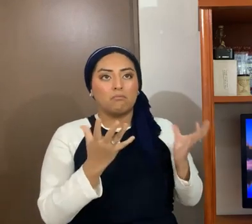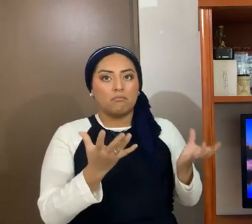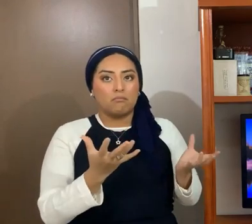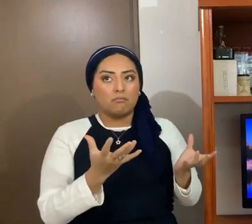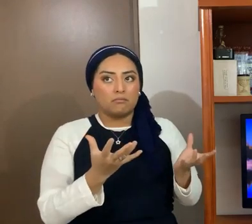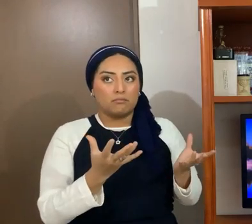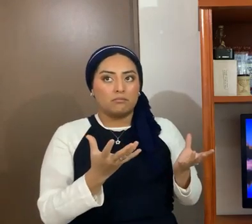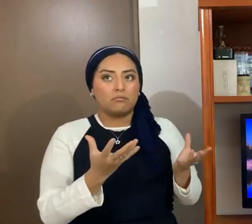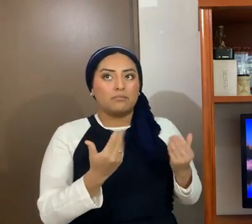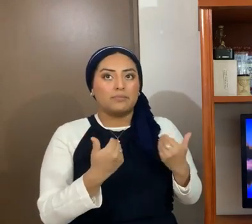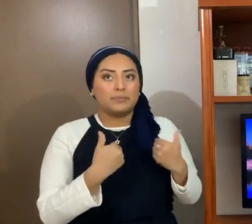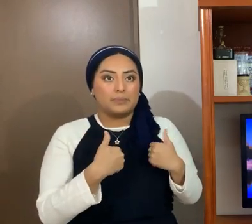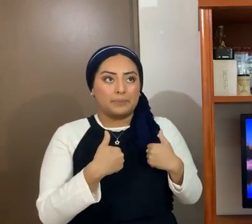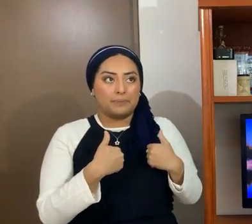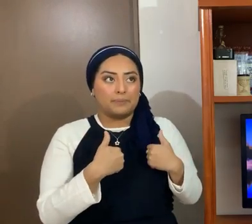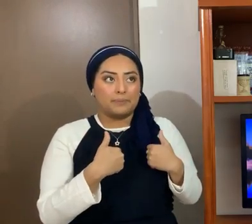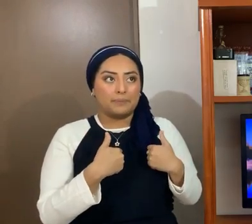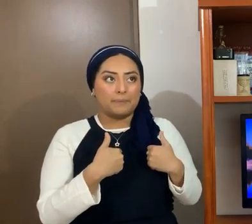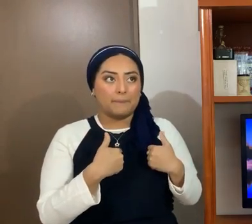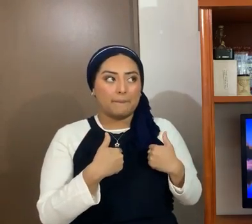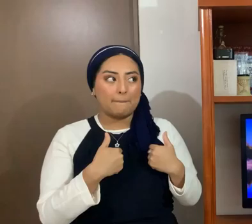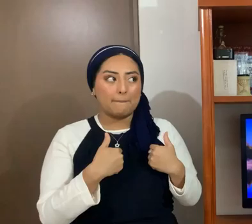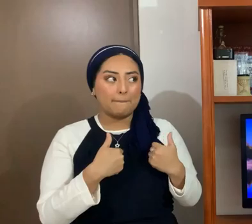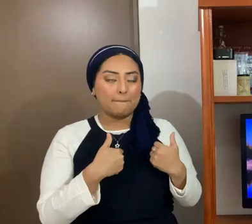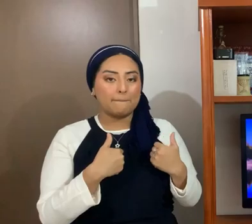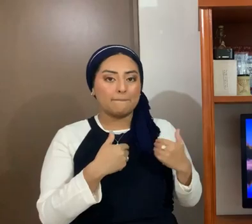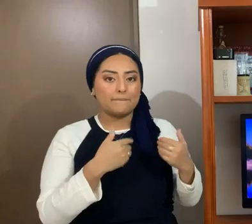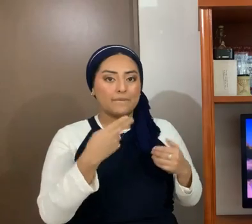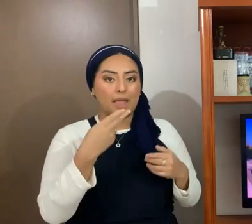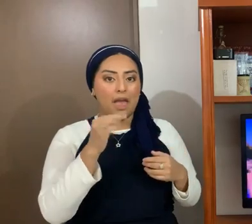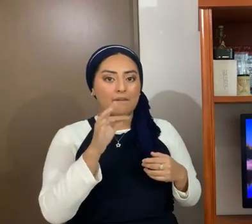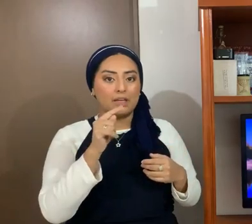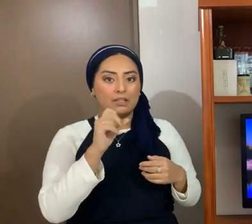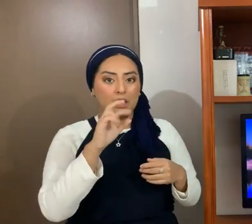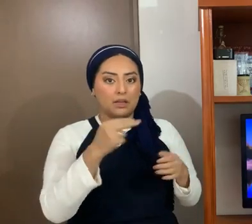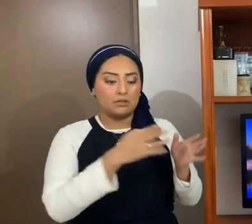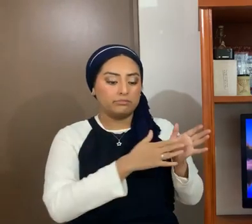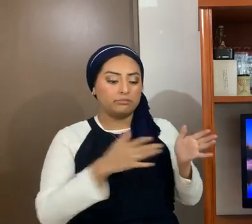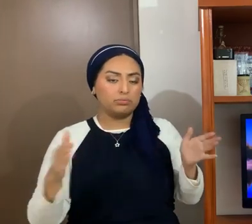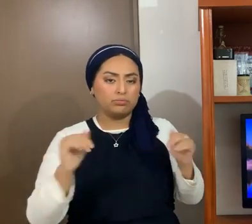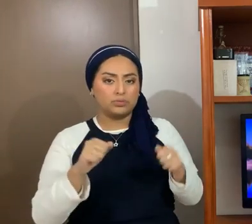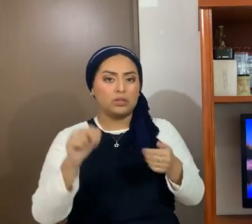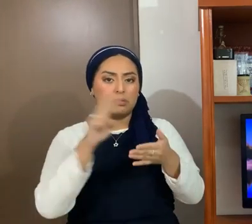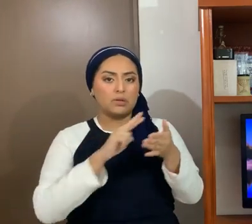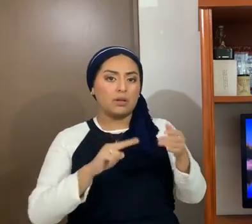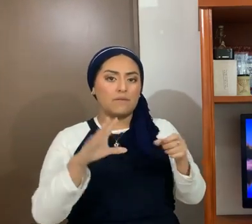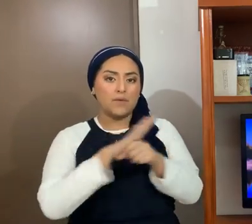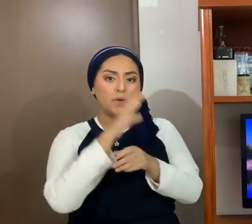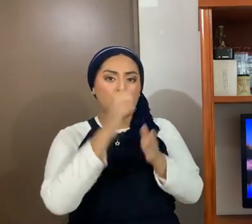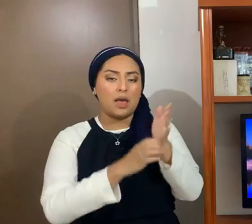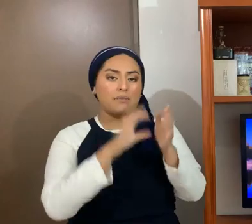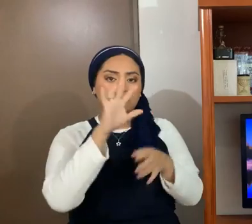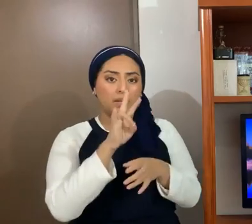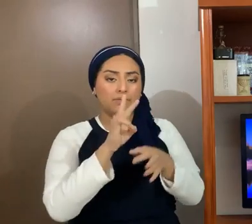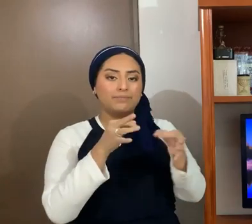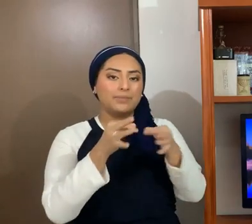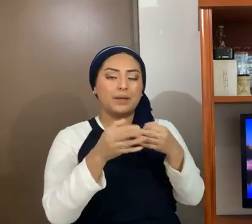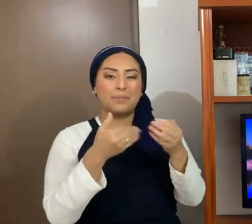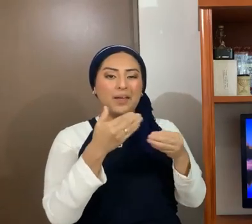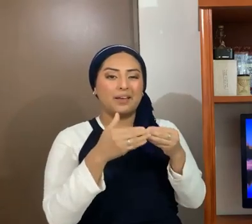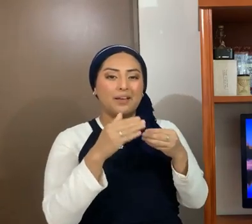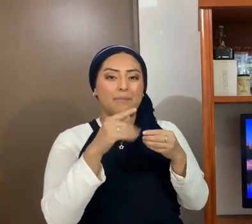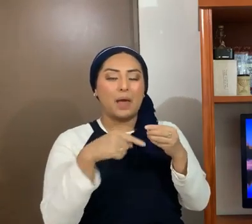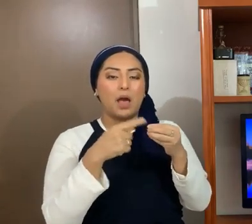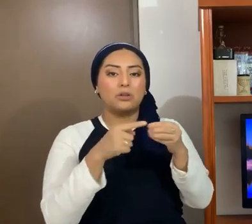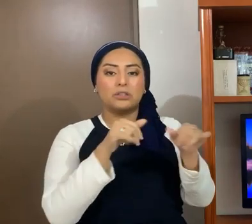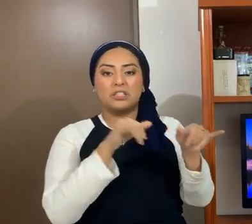Aunque así está, por así decirlo, repartida la Haftará, podríamos leer todo el capítulo 7, porque habla de lo mismo que